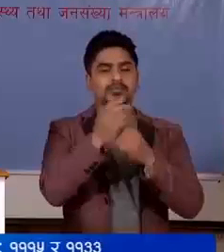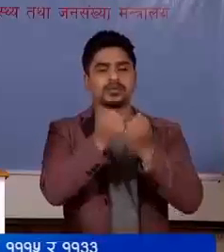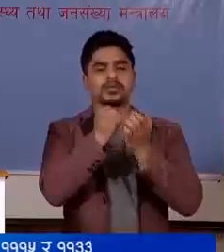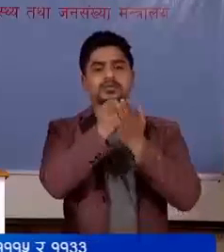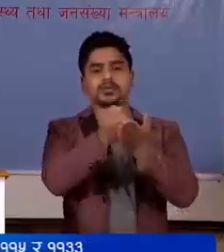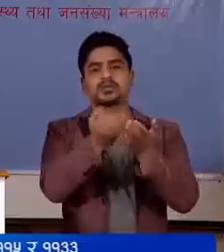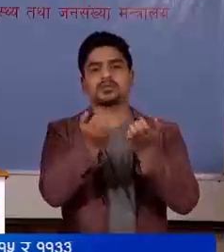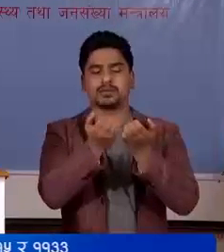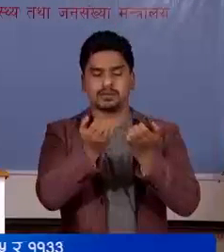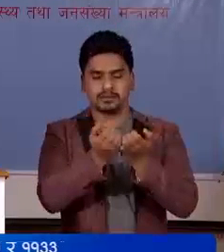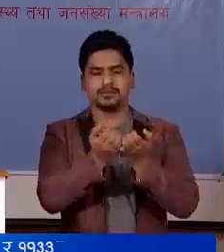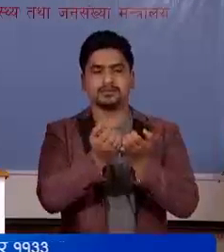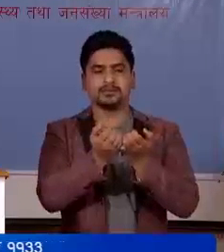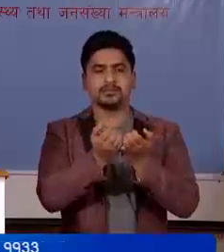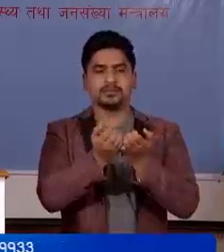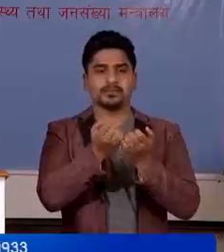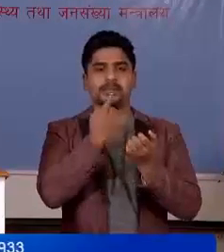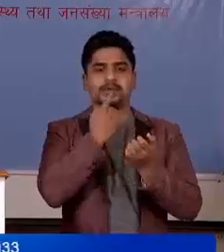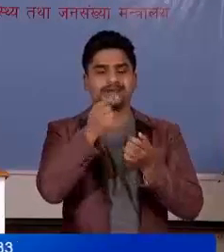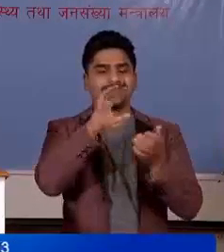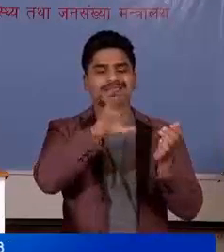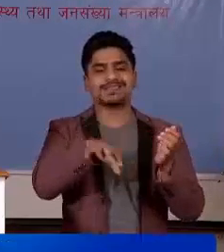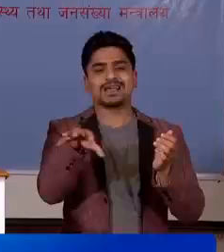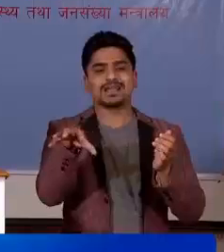स्वास्ते शंस्ता